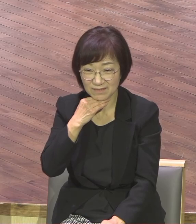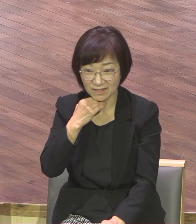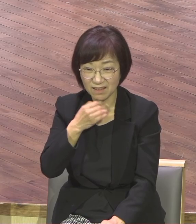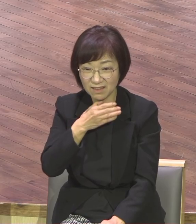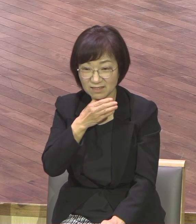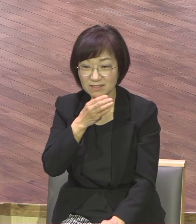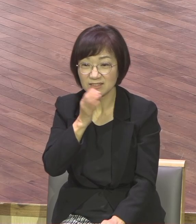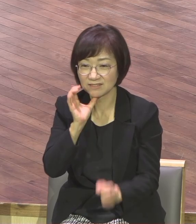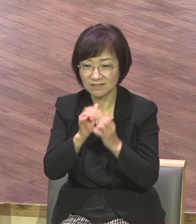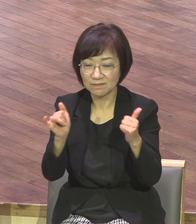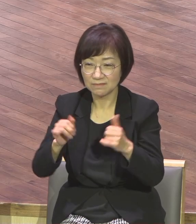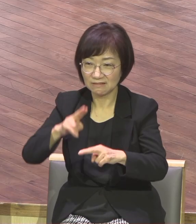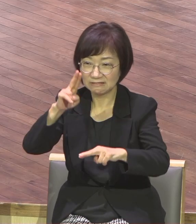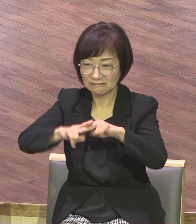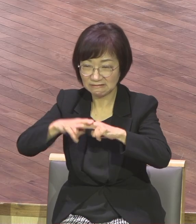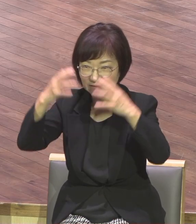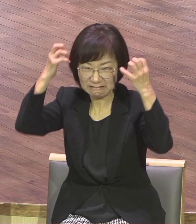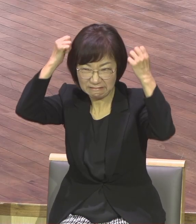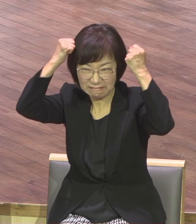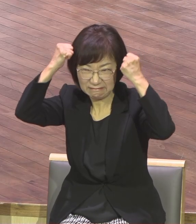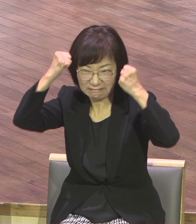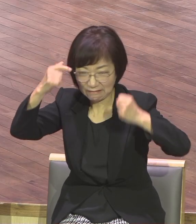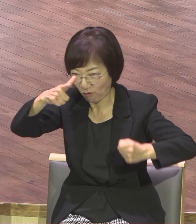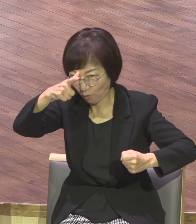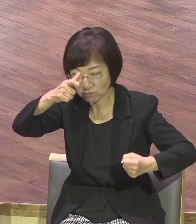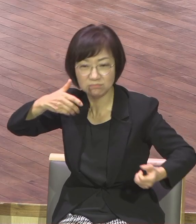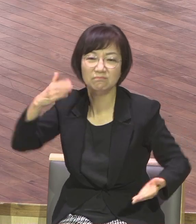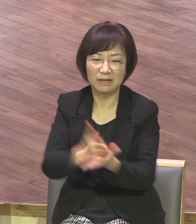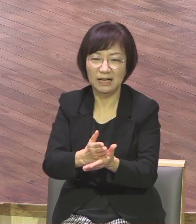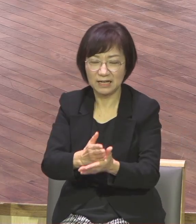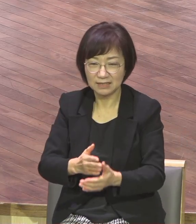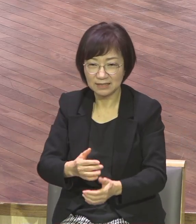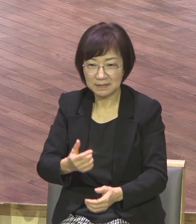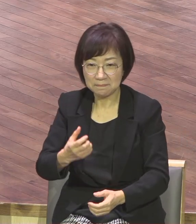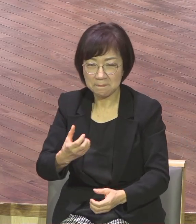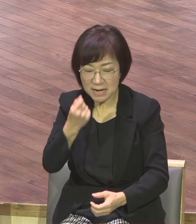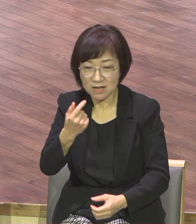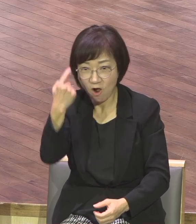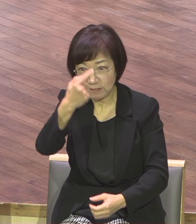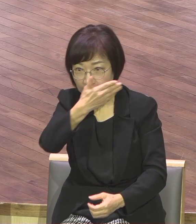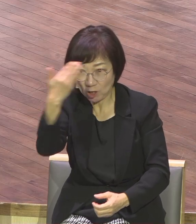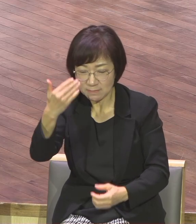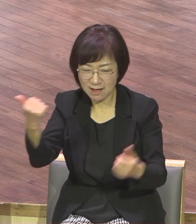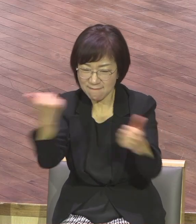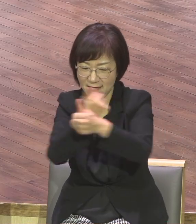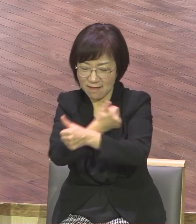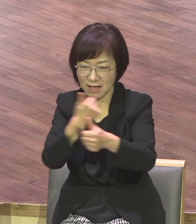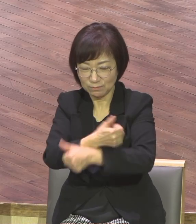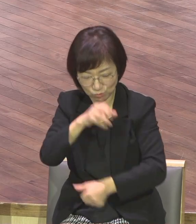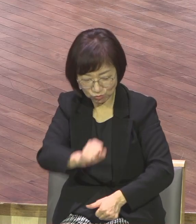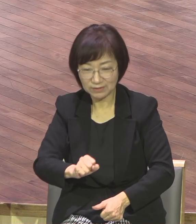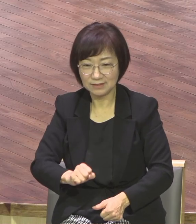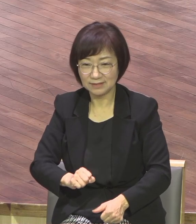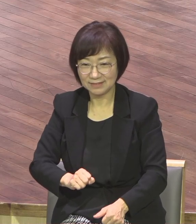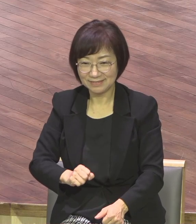생각 자체가 틀려. 사고방식이 틀려. 너무 상처가 많아. 새로운 비전을 잘 못 잡아.